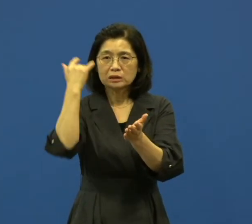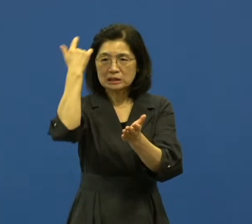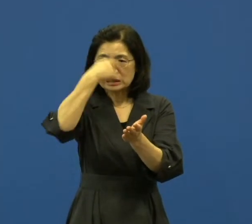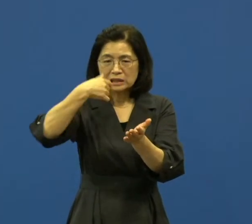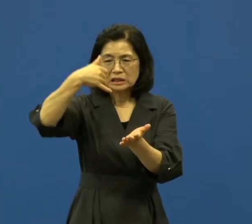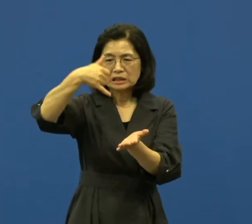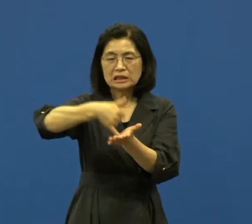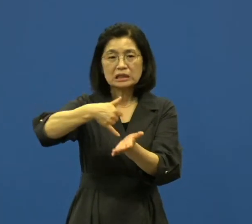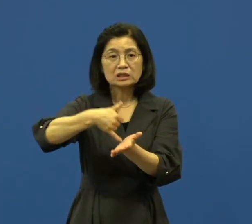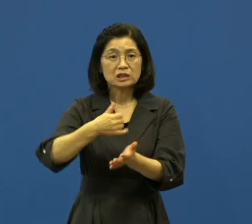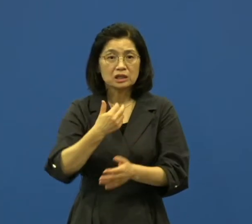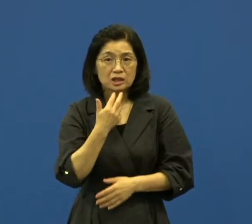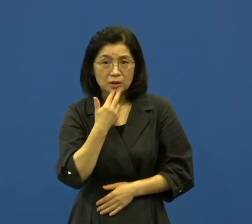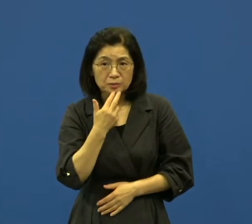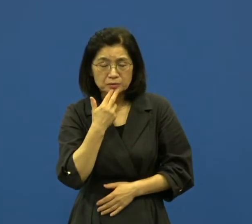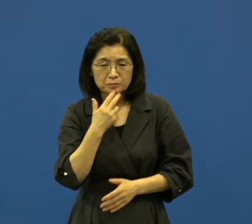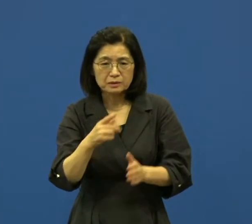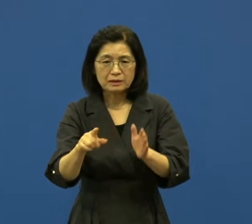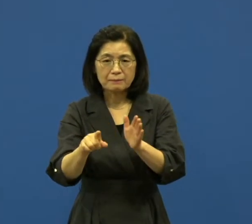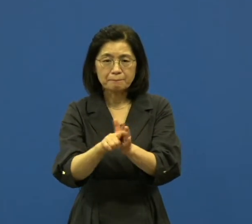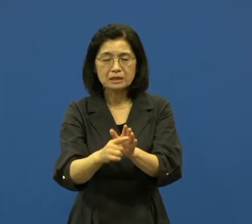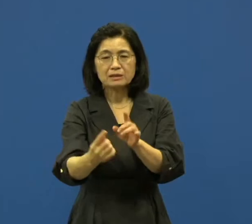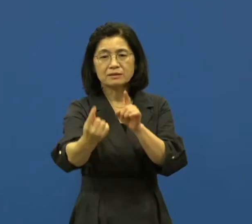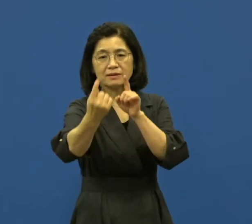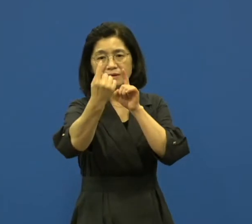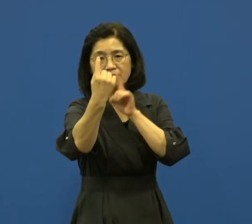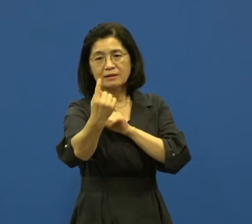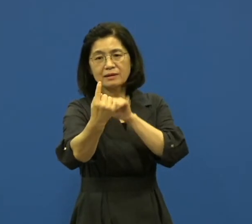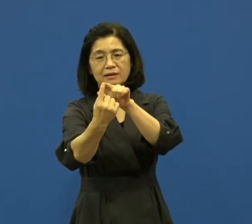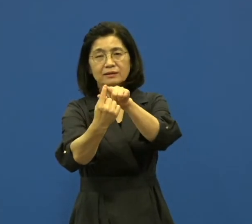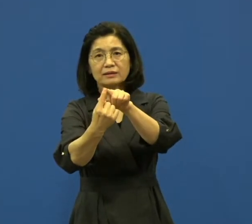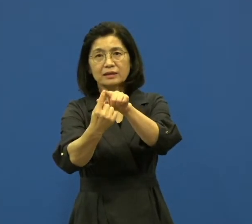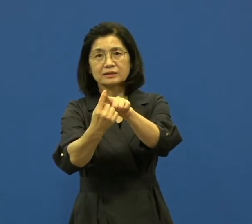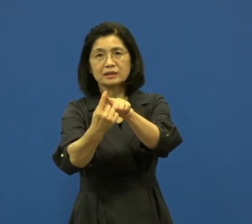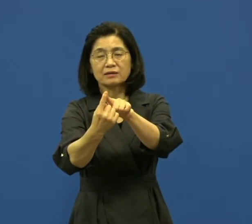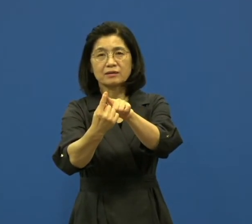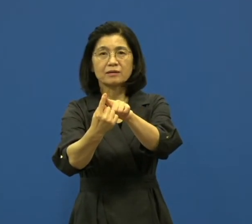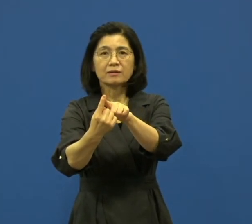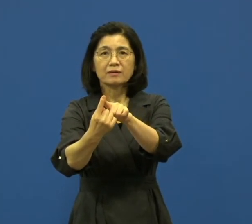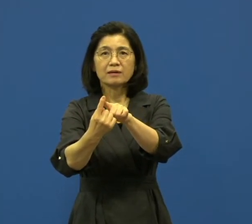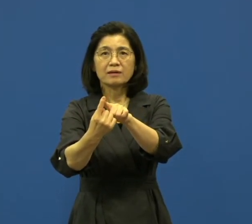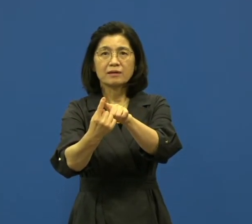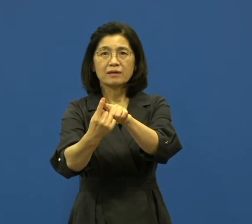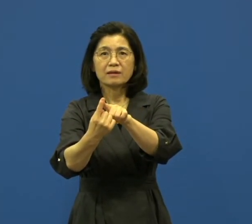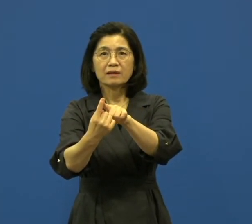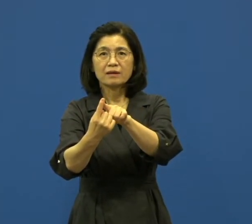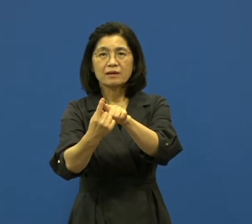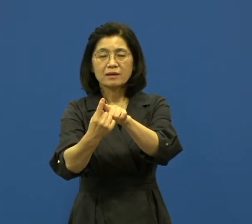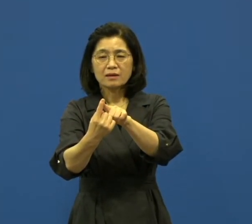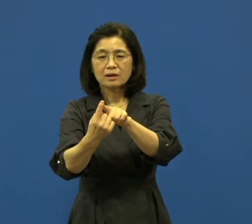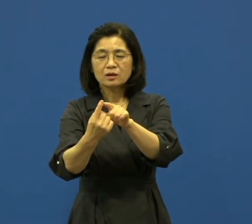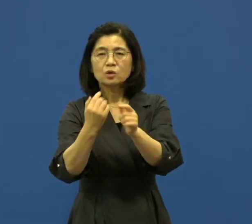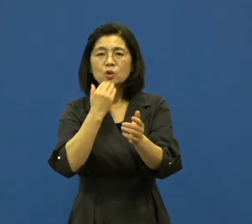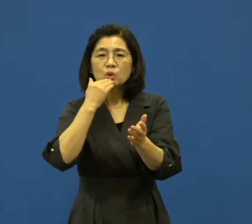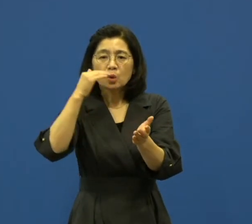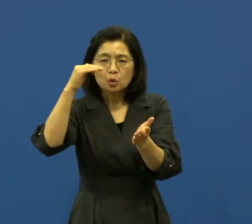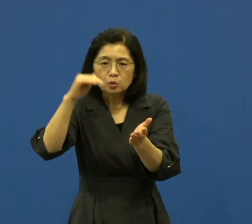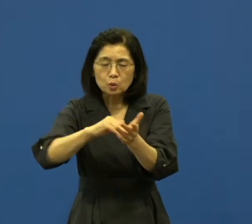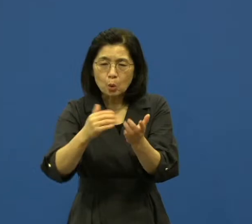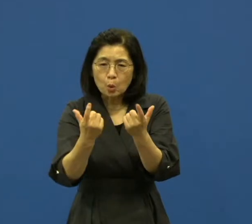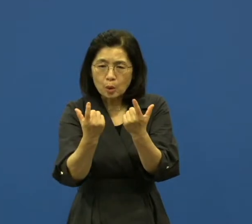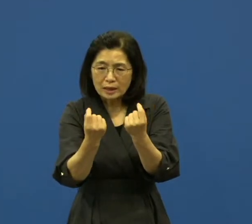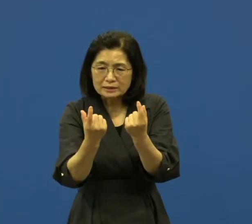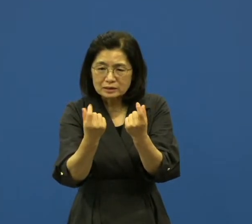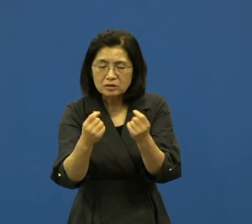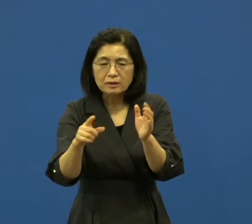내가 믿는 대상과 나의 수준은 깊은 연관이 있습니다. 비인격적인 존재에 대한 믿음을 가진다면 그의 신앙